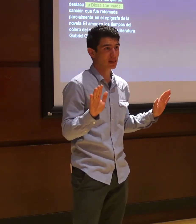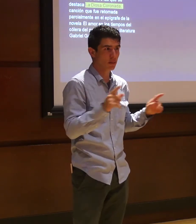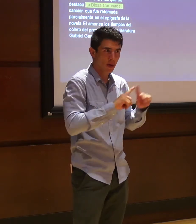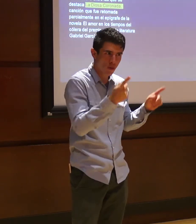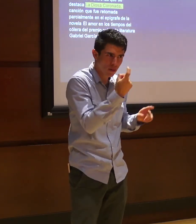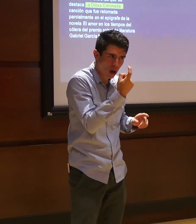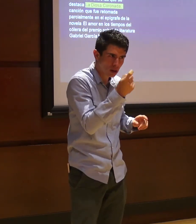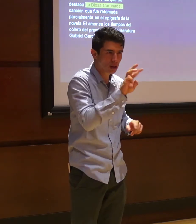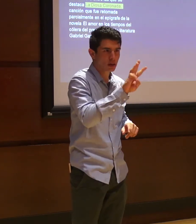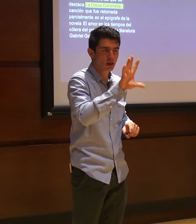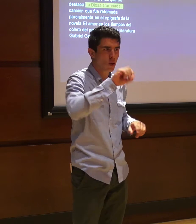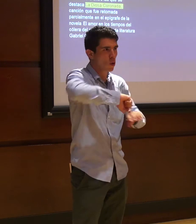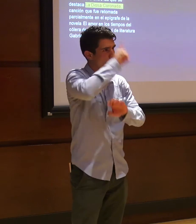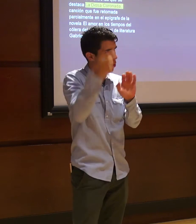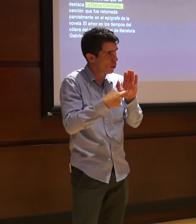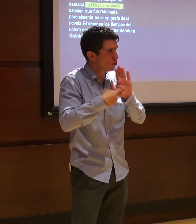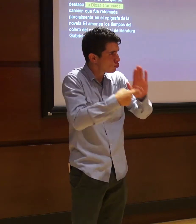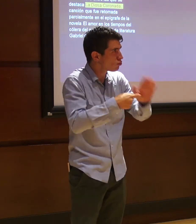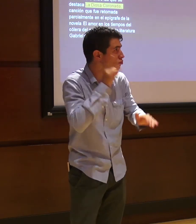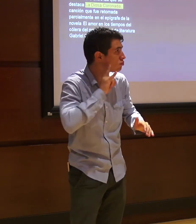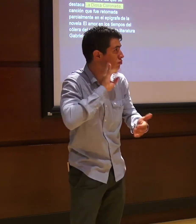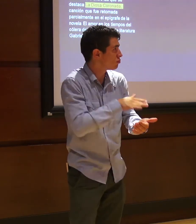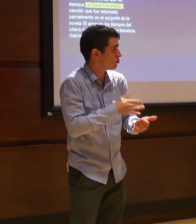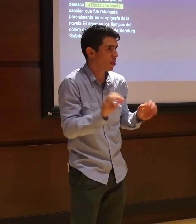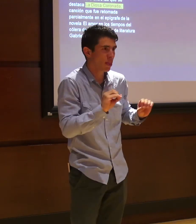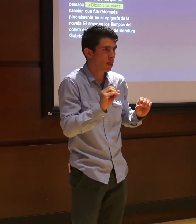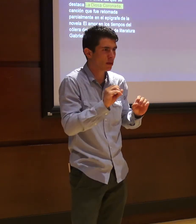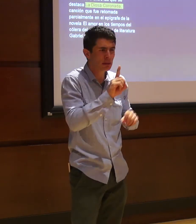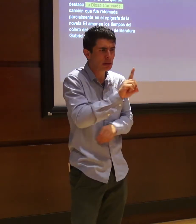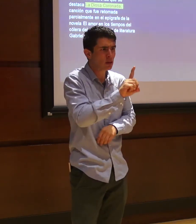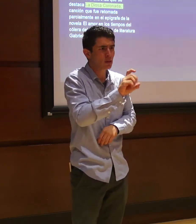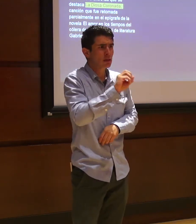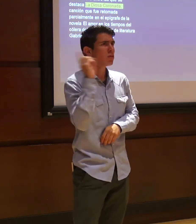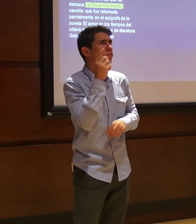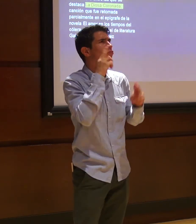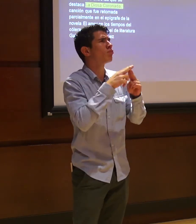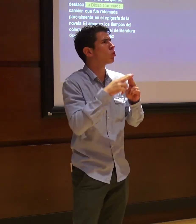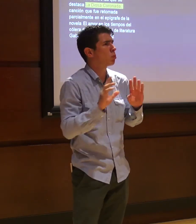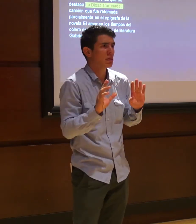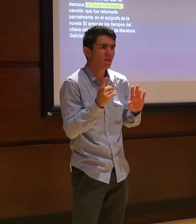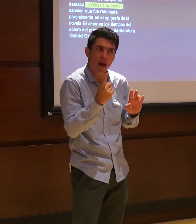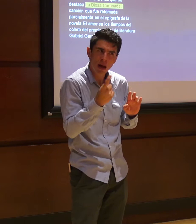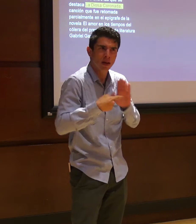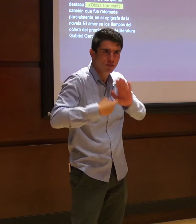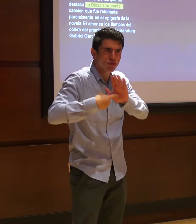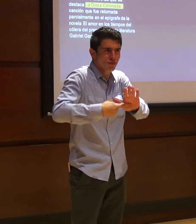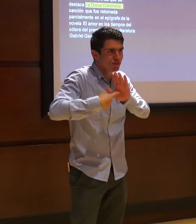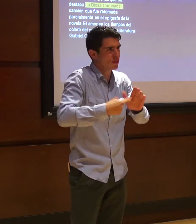6 de ellas han sido las más representativas o que se han destacado muchísimo. Sin embargo, hay muchas canciones que todavía no